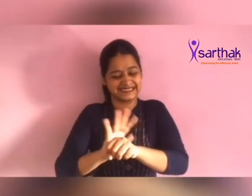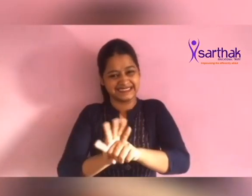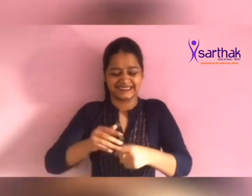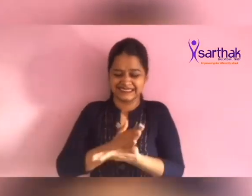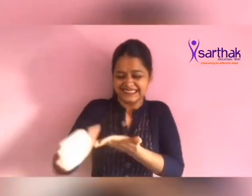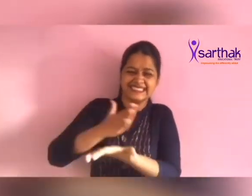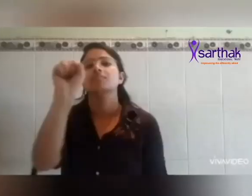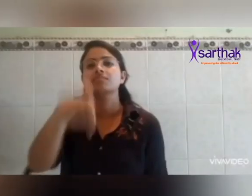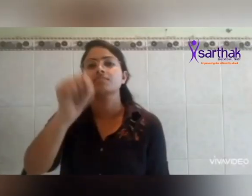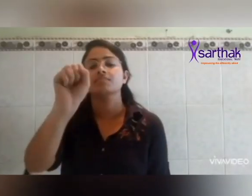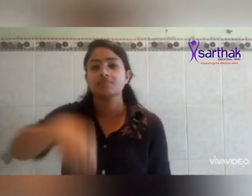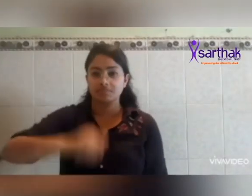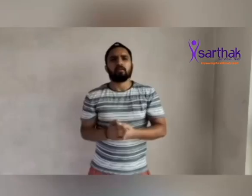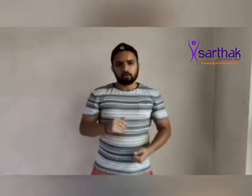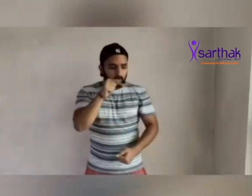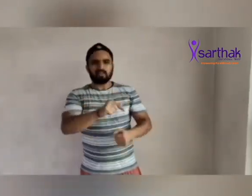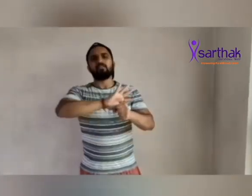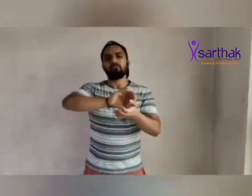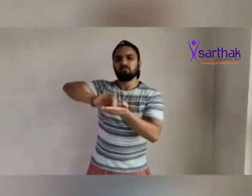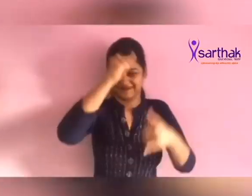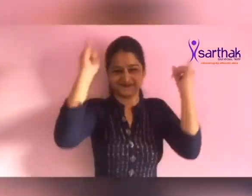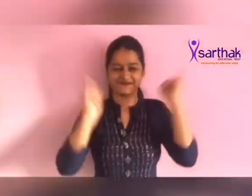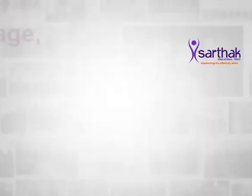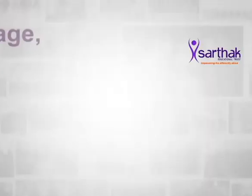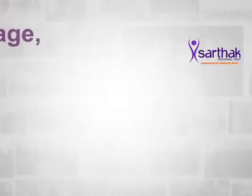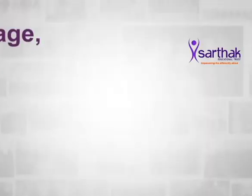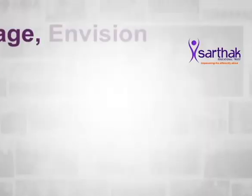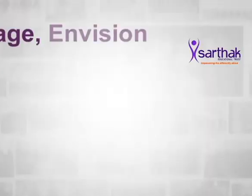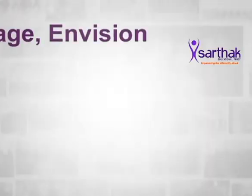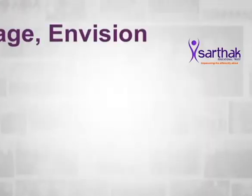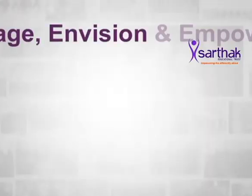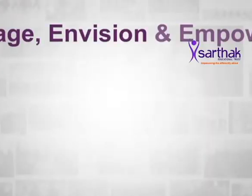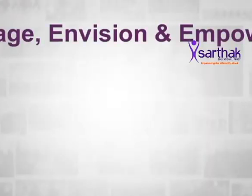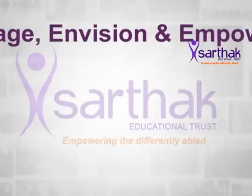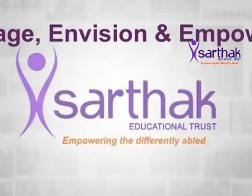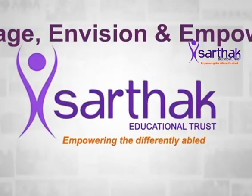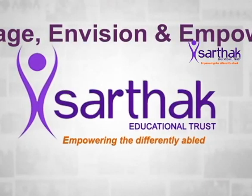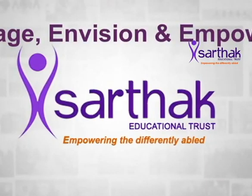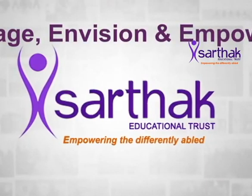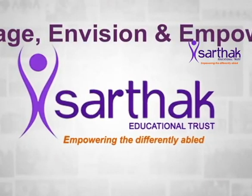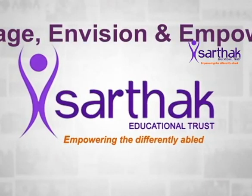है वान को, हाजी है वान को। अपने हिंदुस्तान से हटाए इस हैवान को।